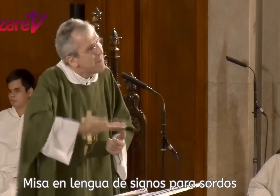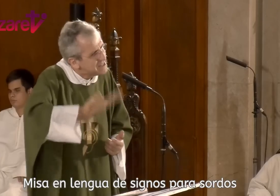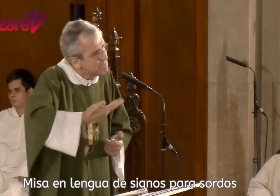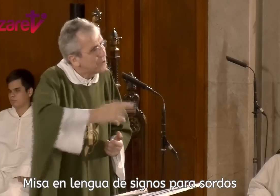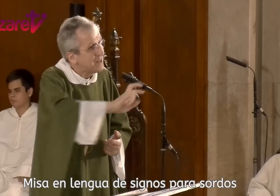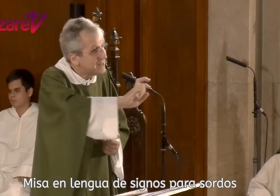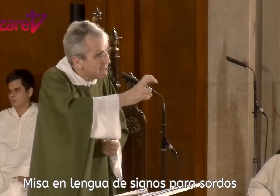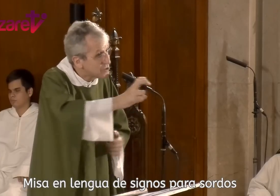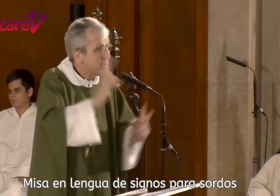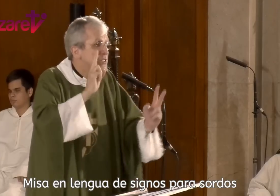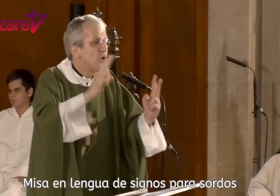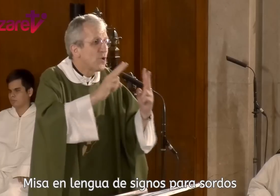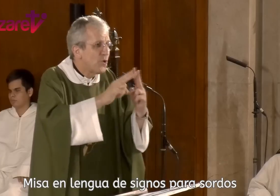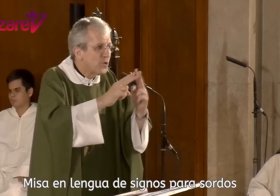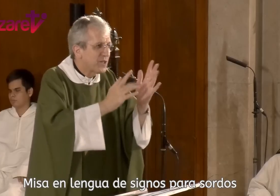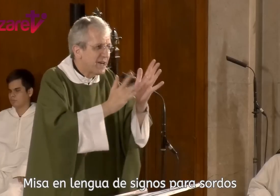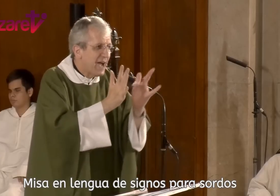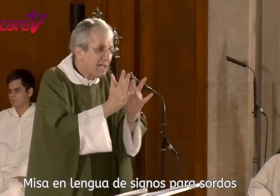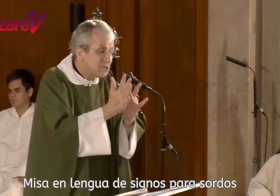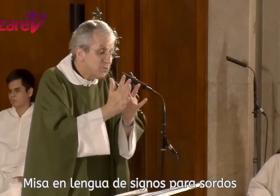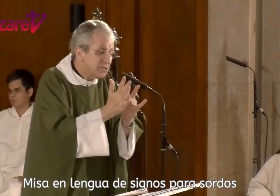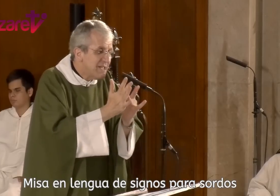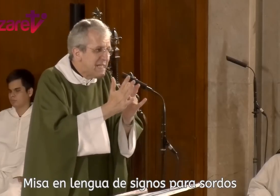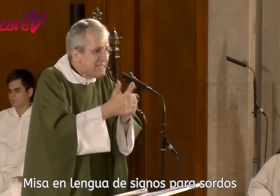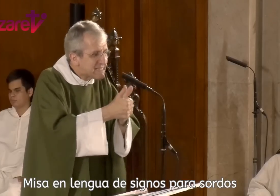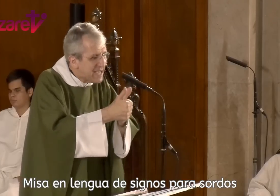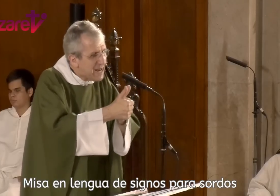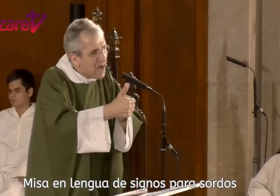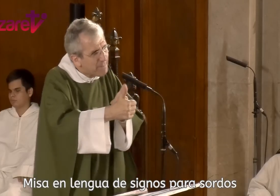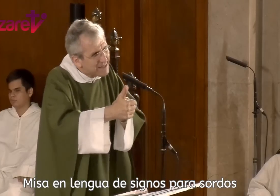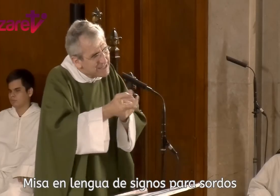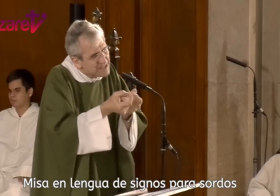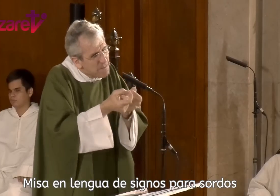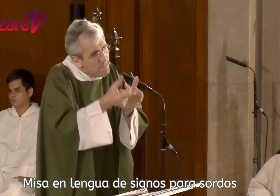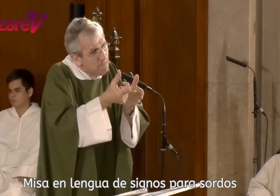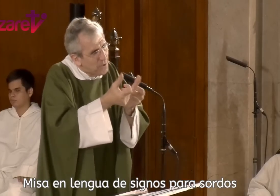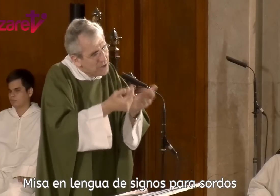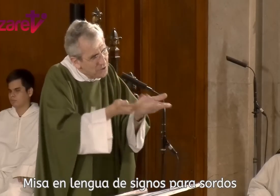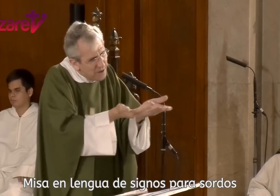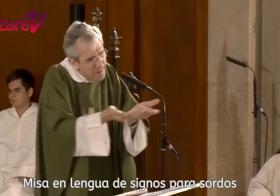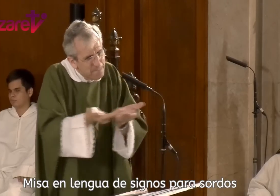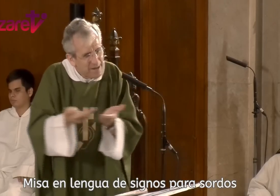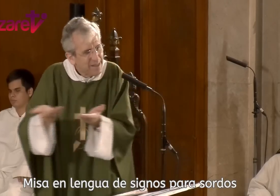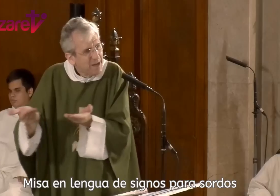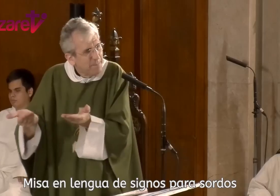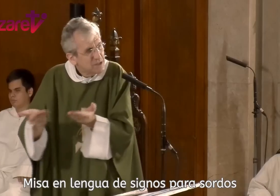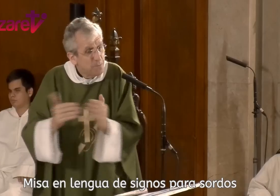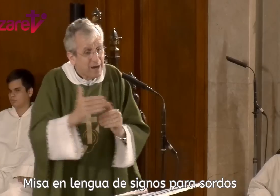más importante que los demás conozcan a Jesús y hasta él apartarse un poquito para dejar paso, para no